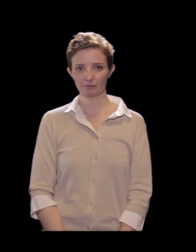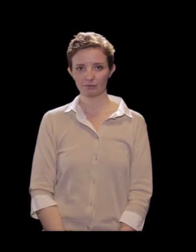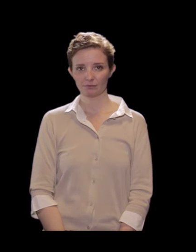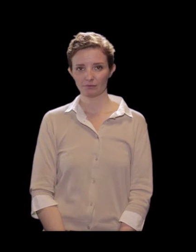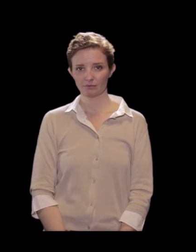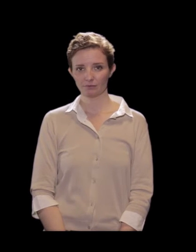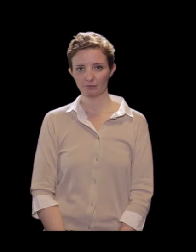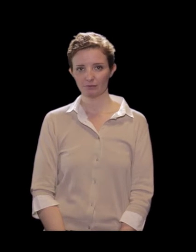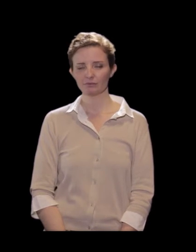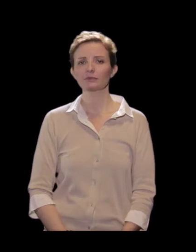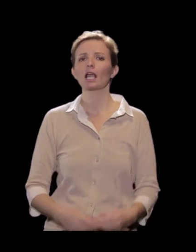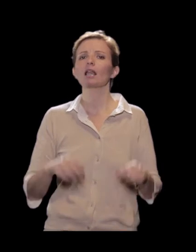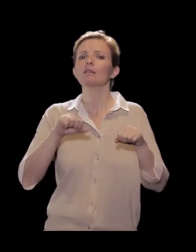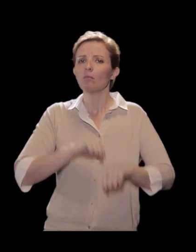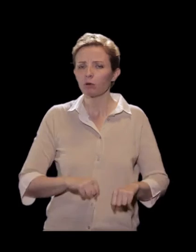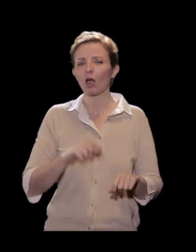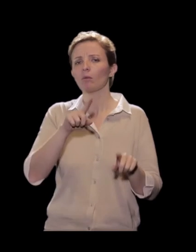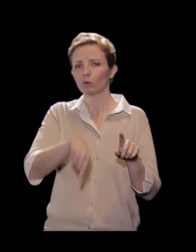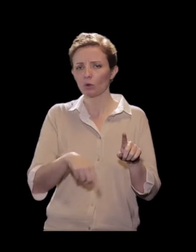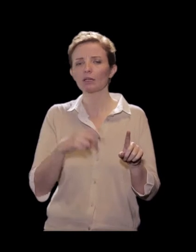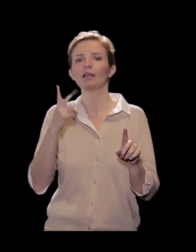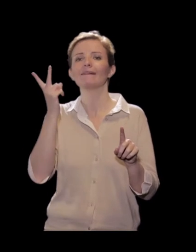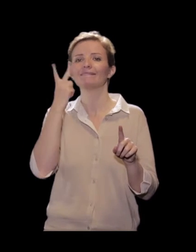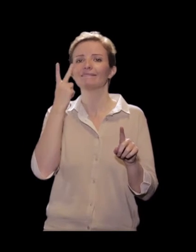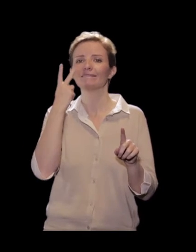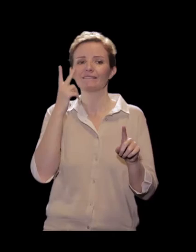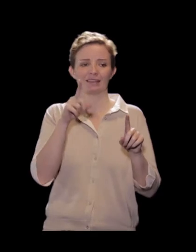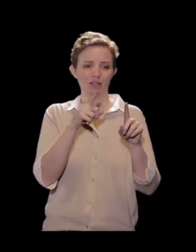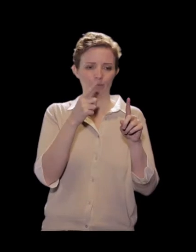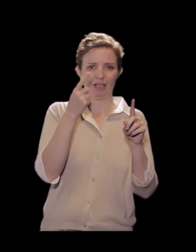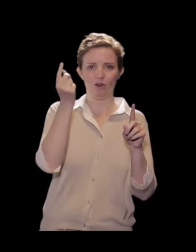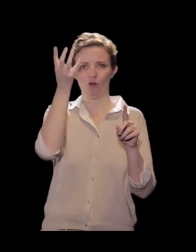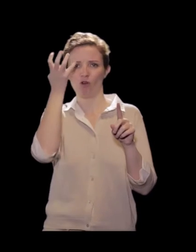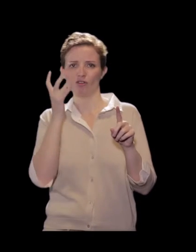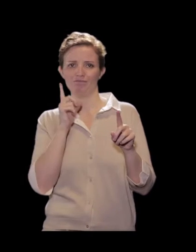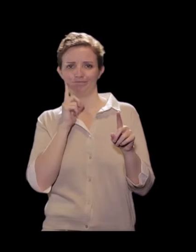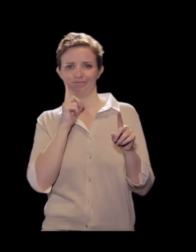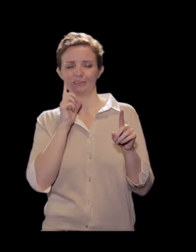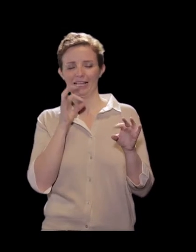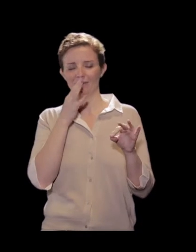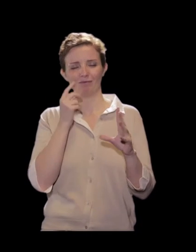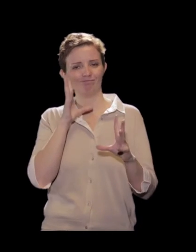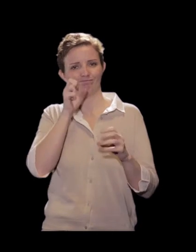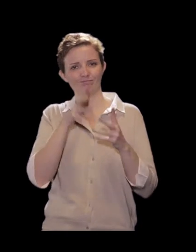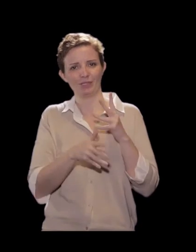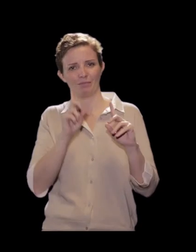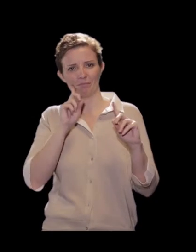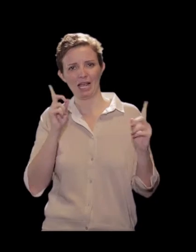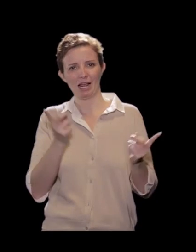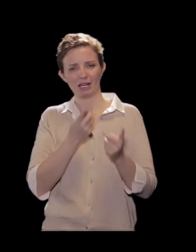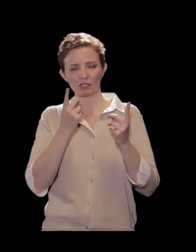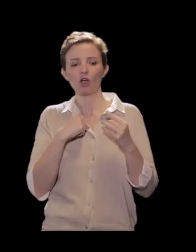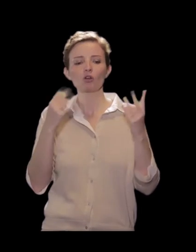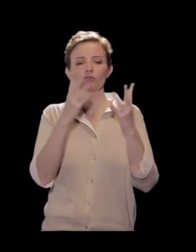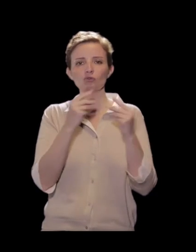0 È possibile andare a vedere gli stessi concetti e quindi capire ancora meglio Se volete il